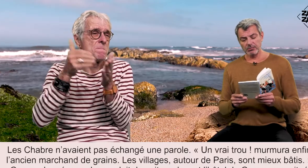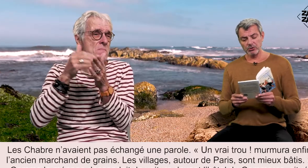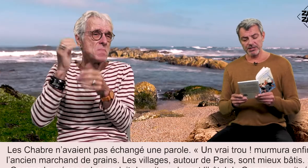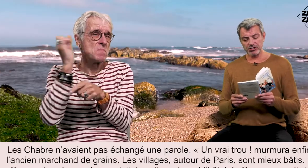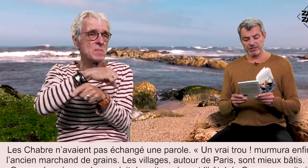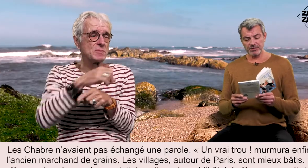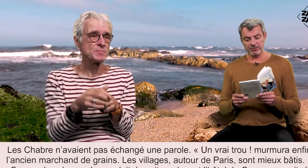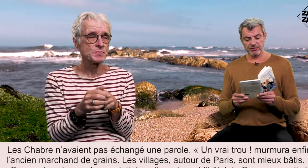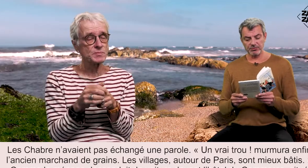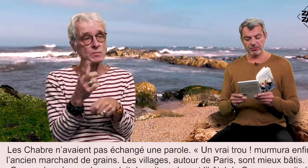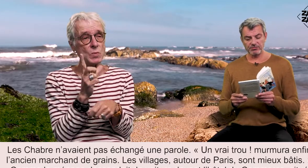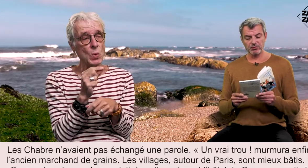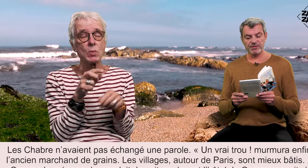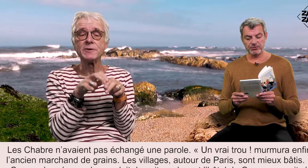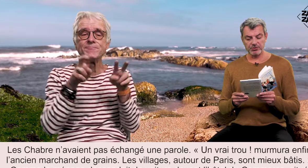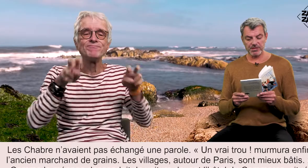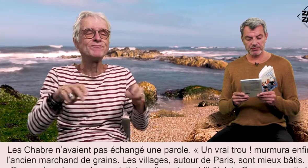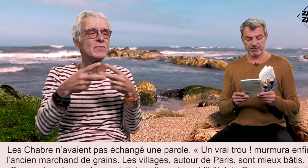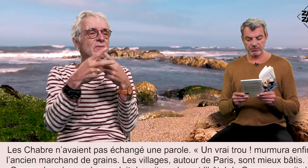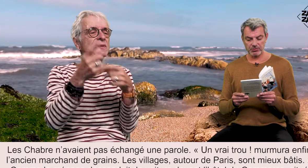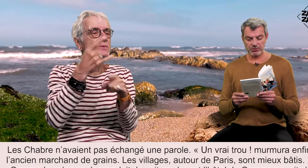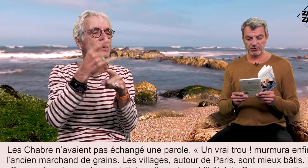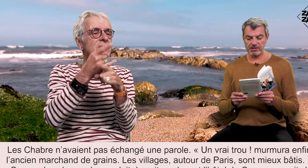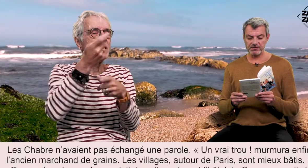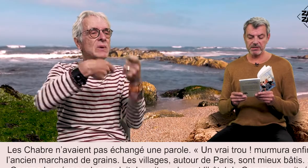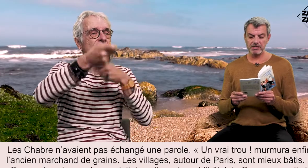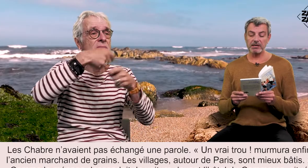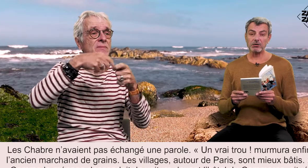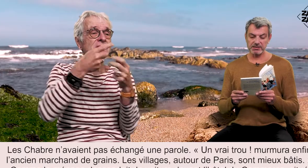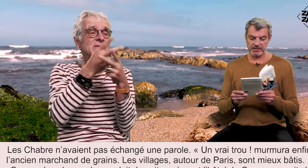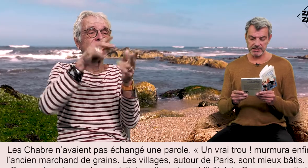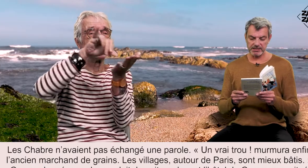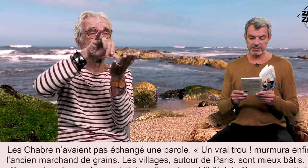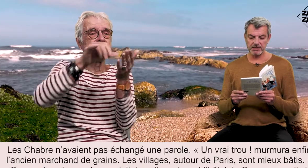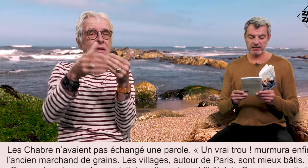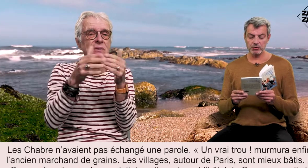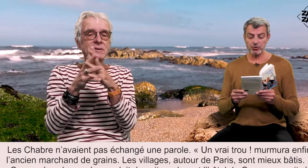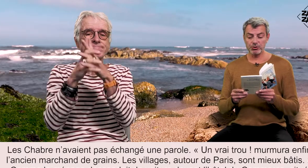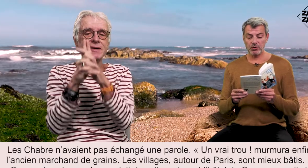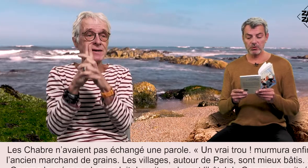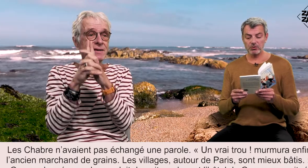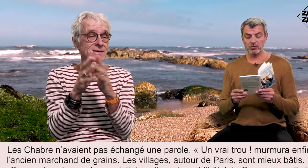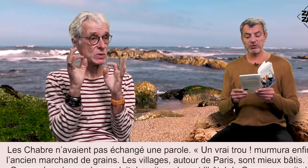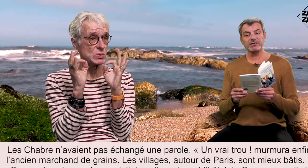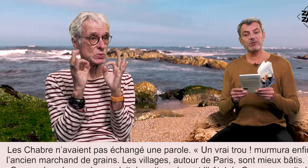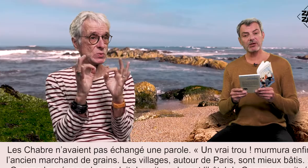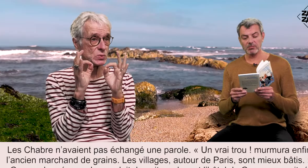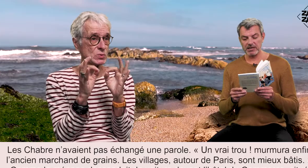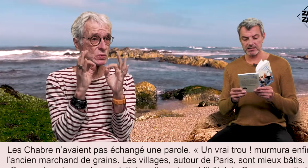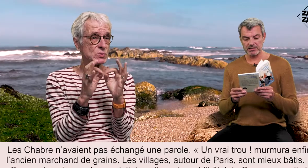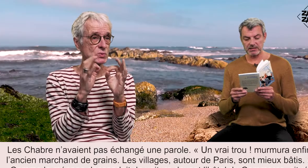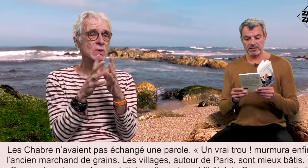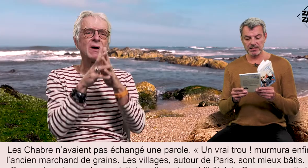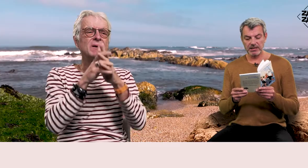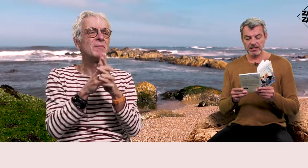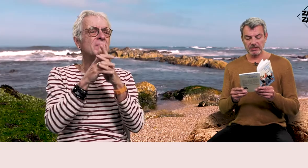» Comme le ménage descendait de voiture devant l'hôtel du commerce situé au centre de la ville, à côté de l'église, justement, on sortait de la grand